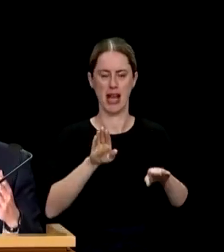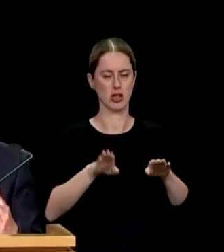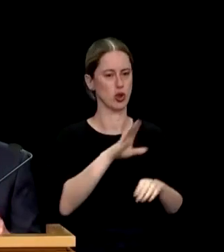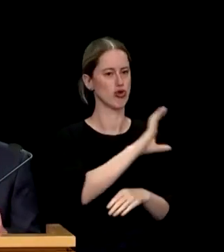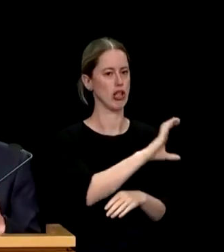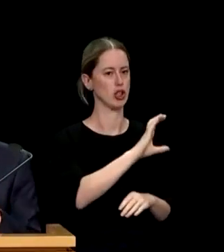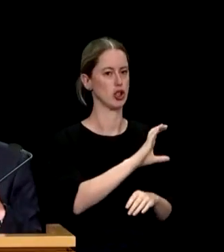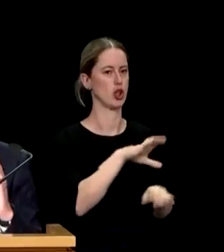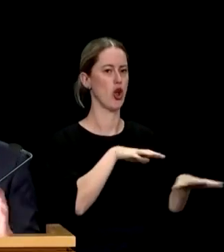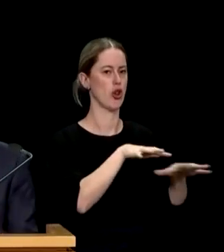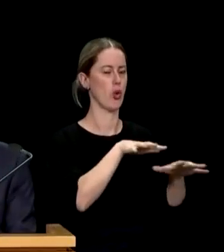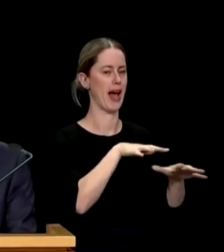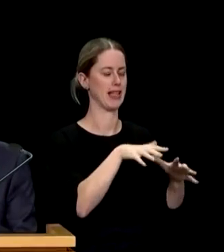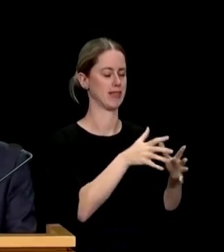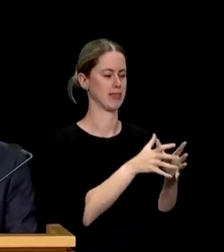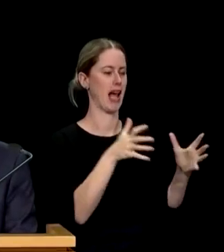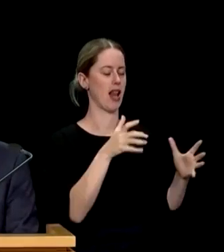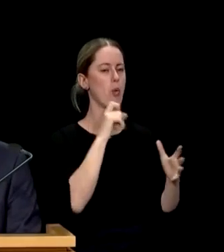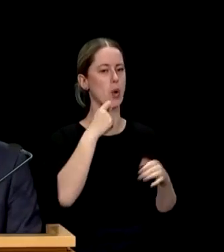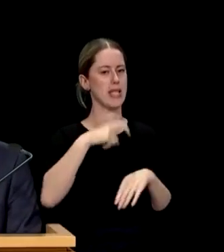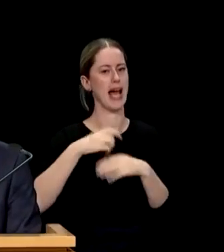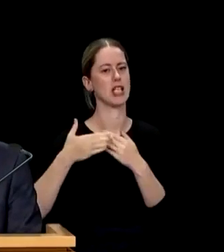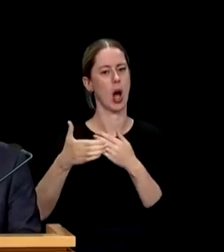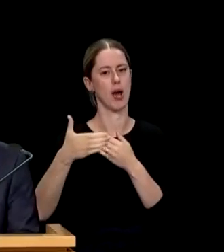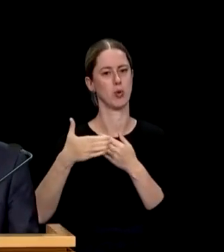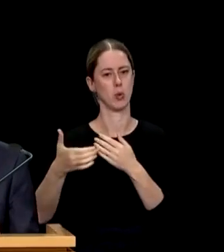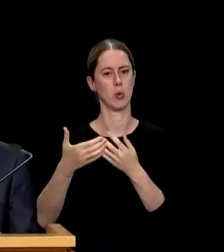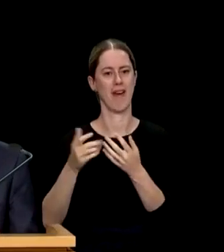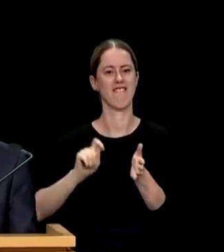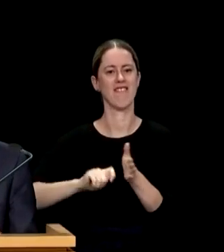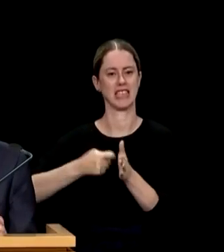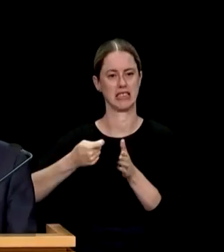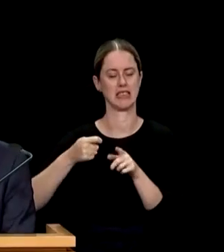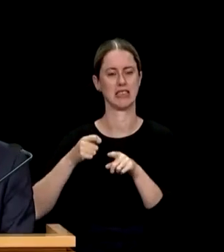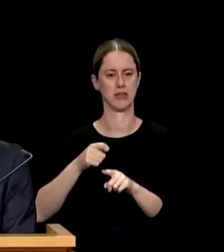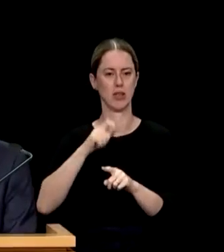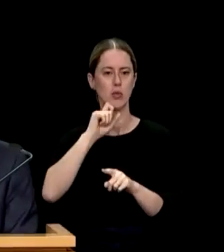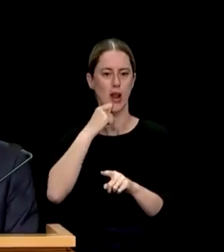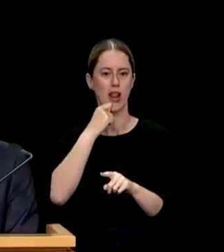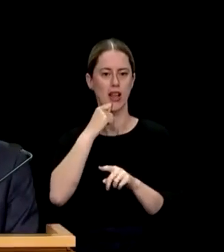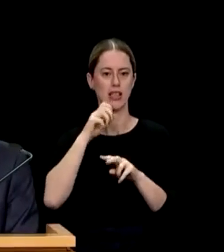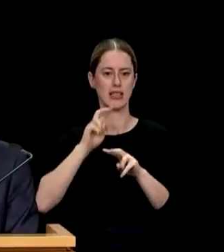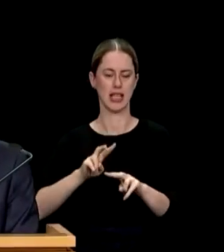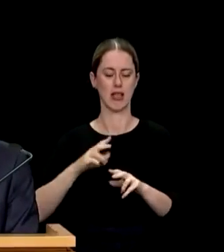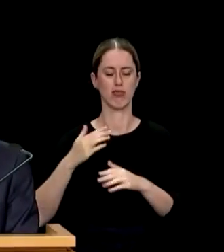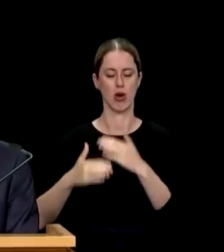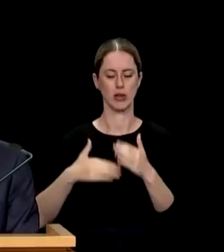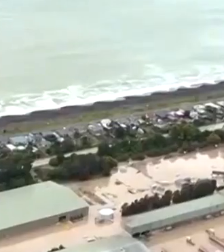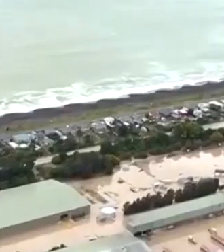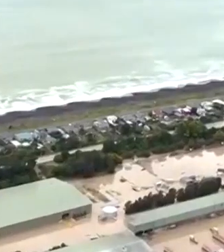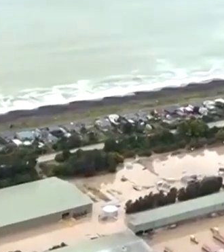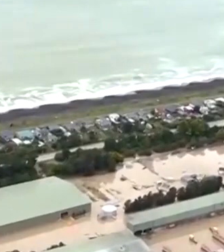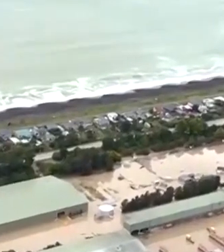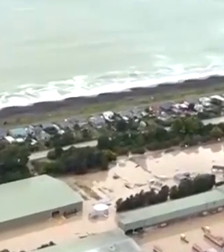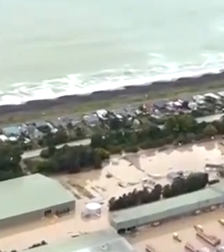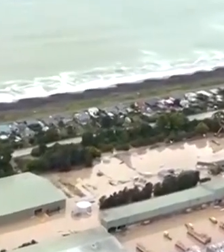zum Beispiel beim Erdbeben in Christchurch erlebt haben es wird einige Zeit dauern bis wir das verarbeitet haben